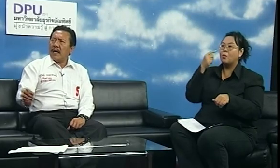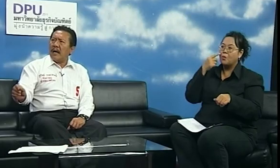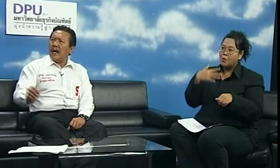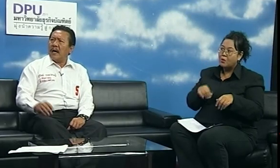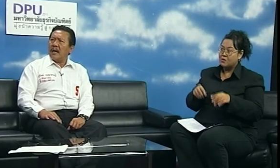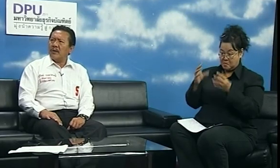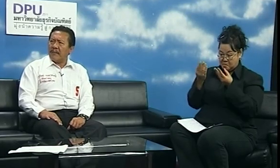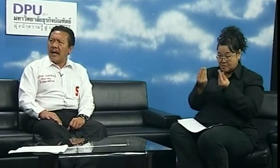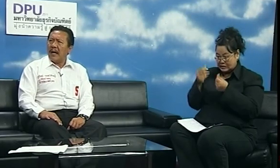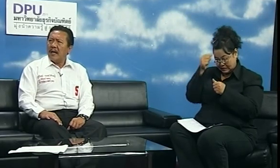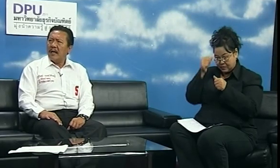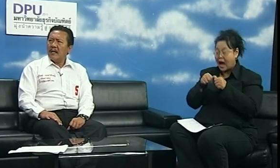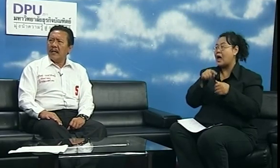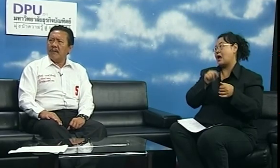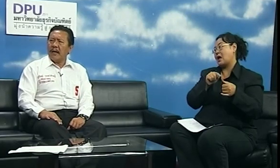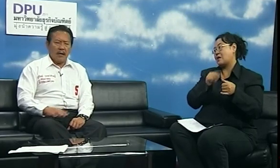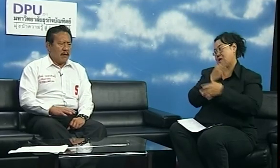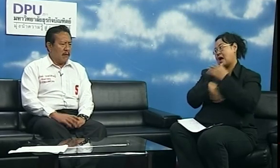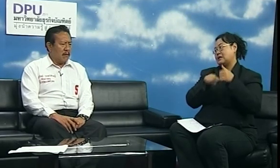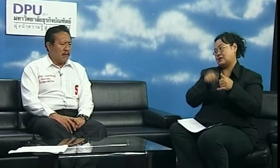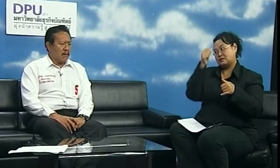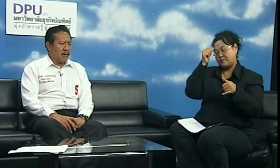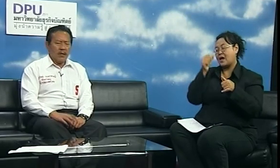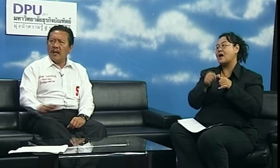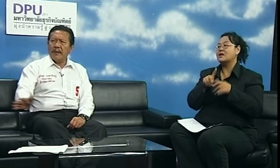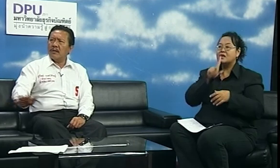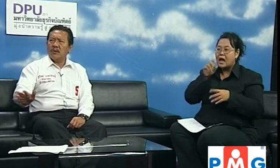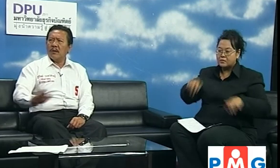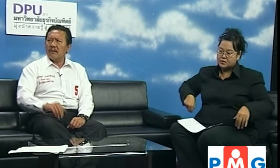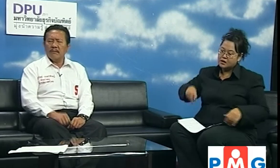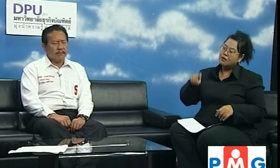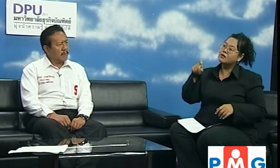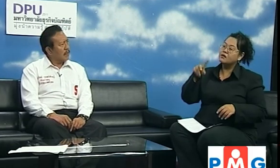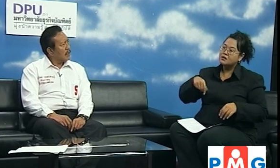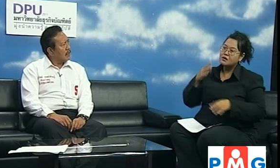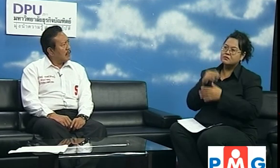ตัเลขอย่นี้เขาจำได้แตถามว่าเขาเดินไมเคยสะดวก